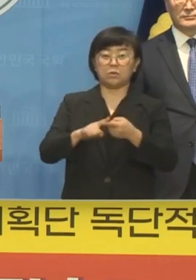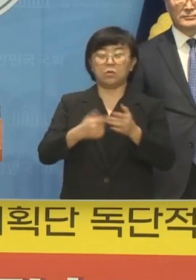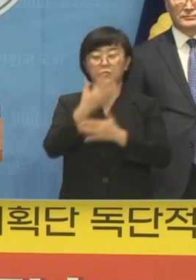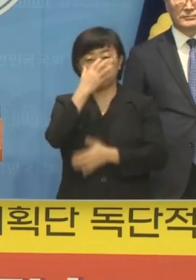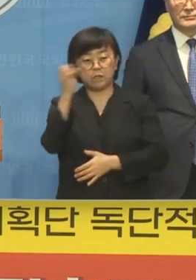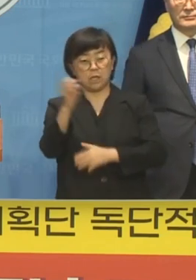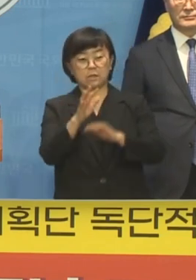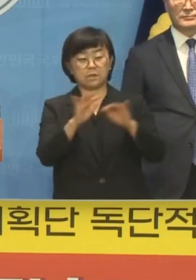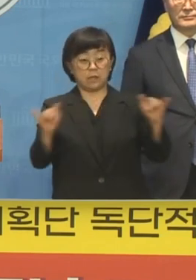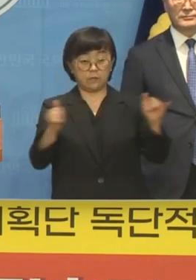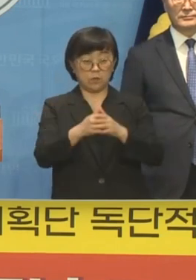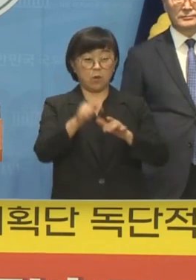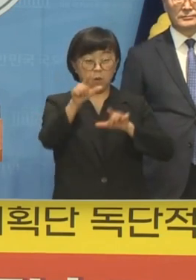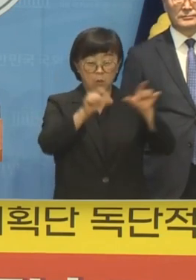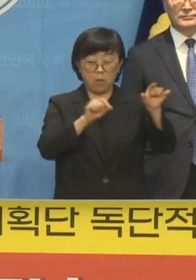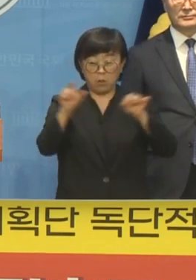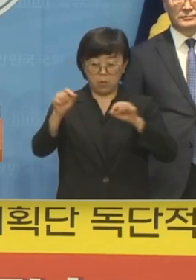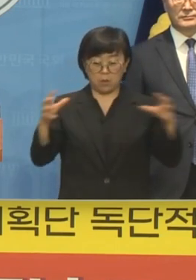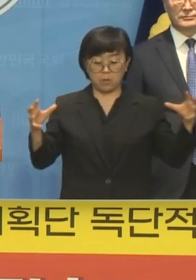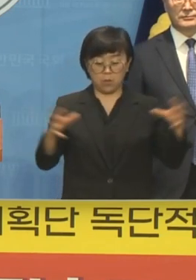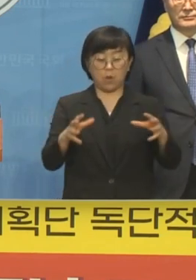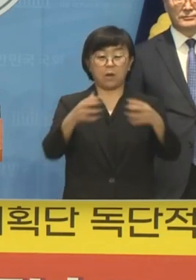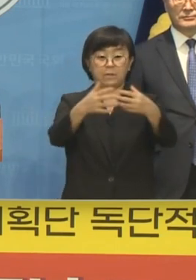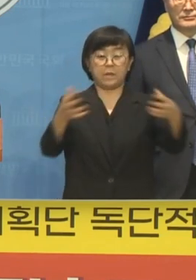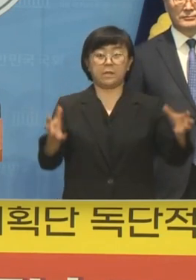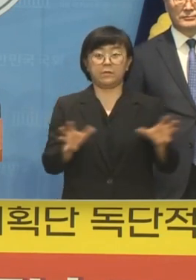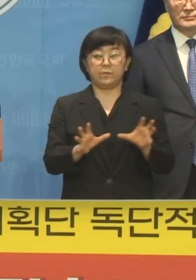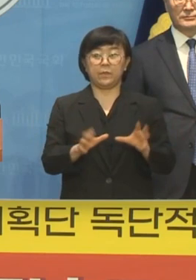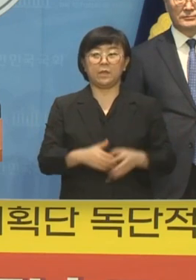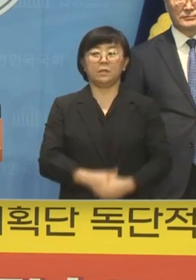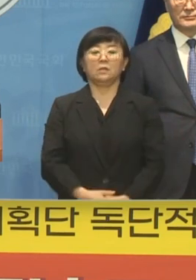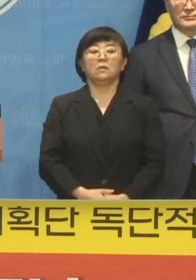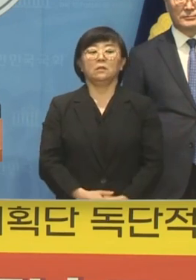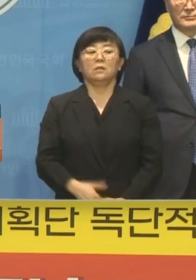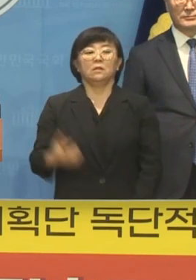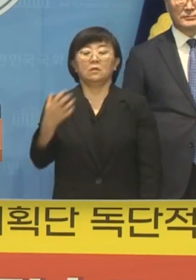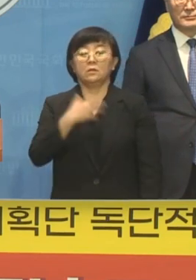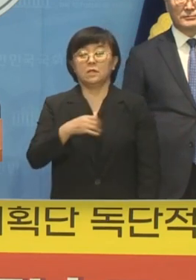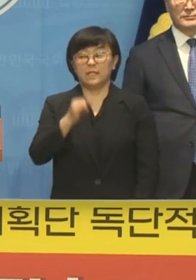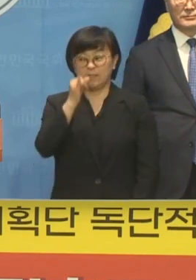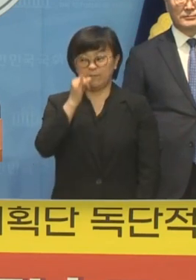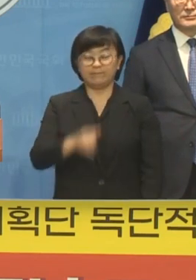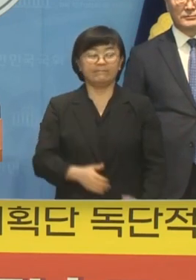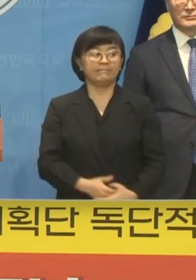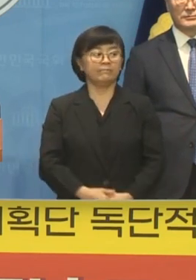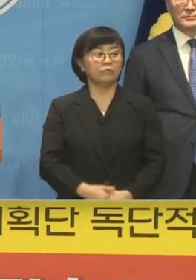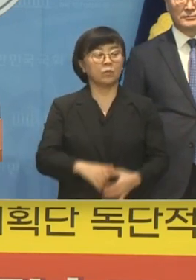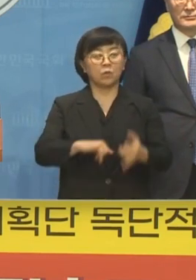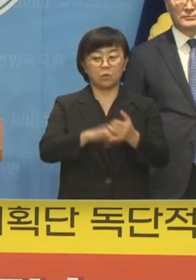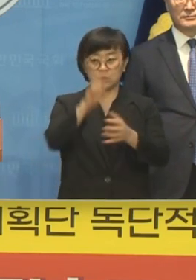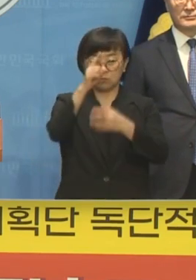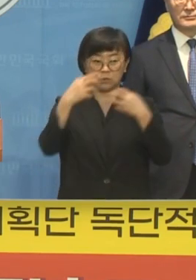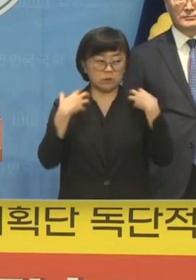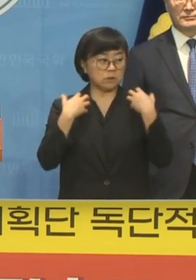국민을 무시하는 그러한 사람들로 구성이 되어서 우려가 큽니다. 반드시